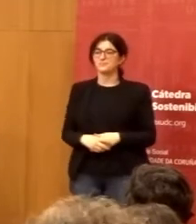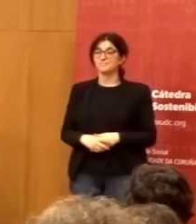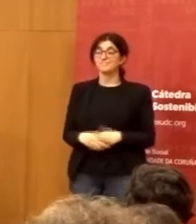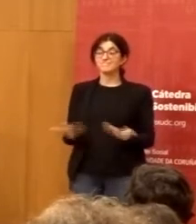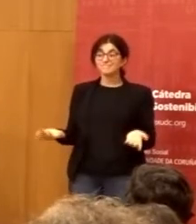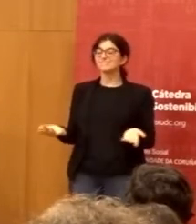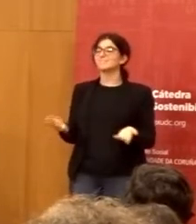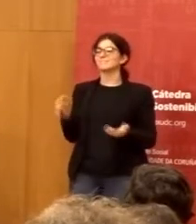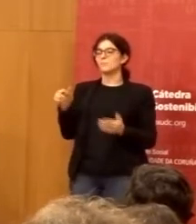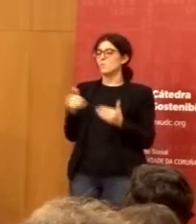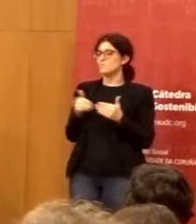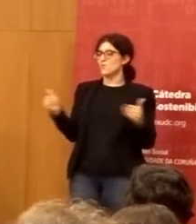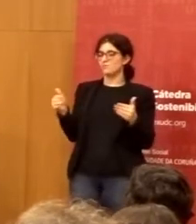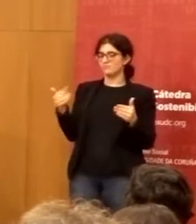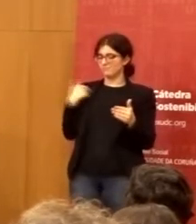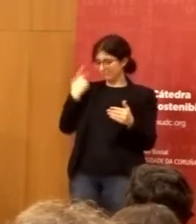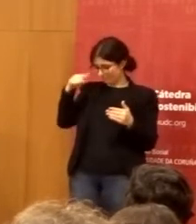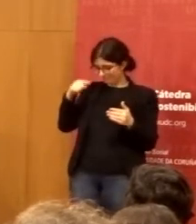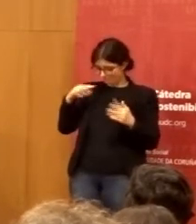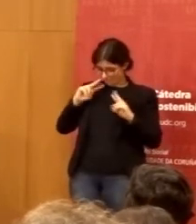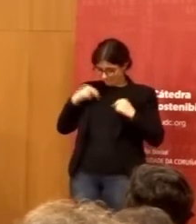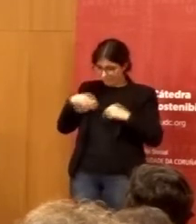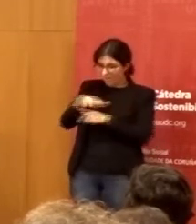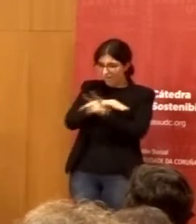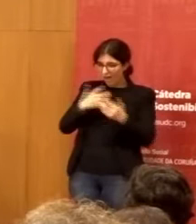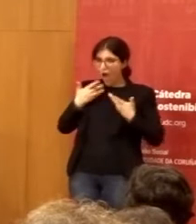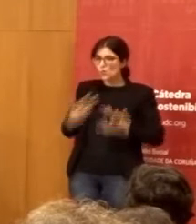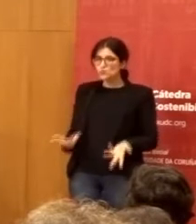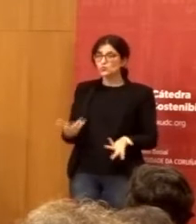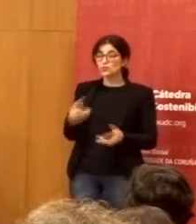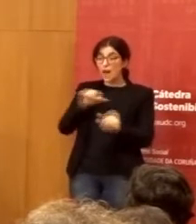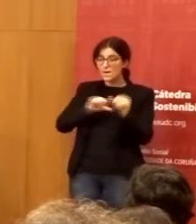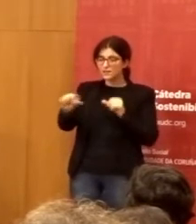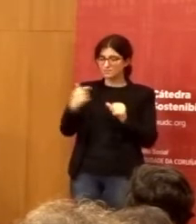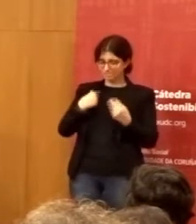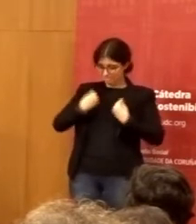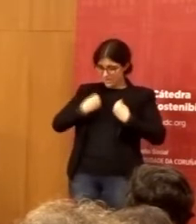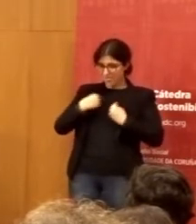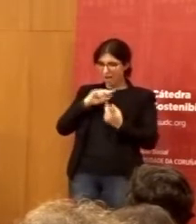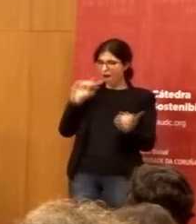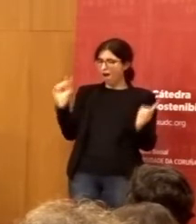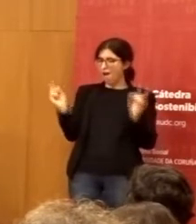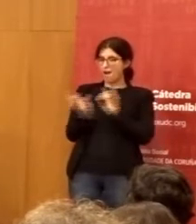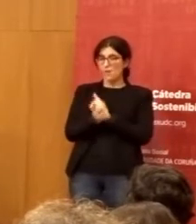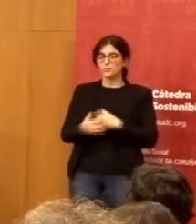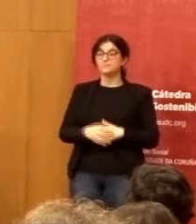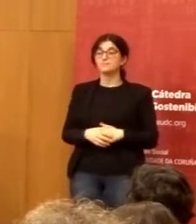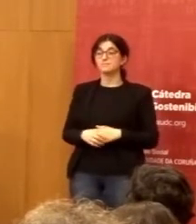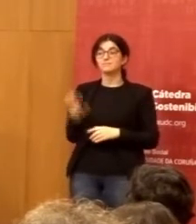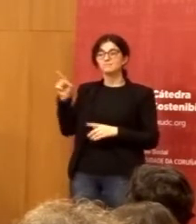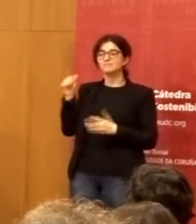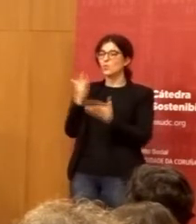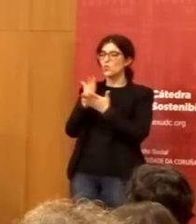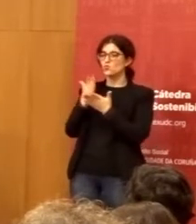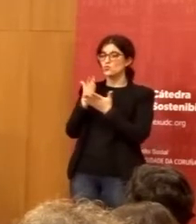Por primera vez me encontraba en mi sitio y a partir de aquí mi vida cambió completamente. Empiezo a formarme en un curso